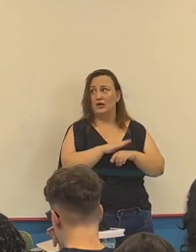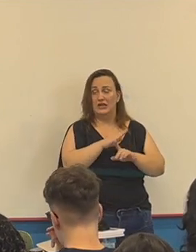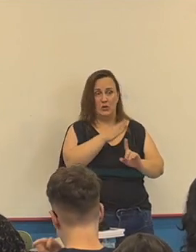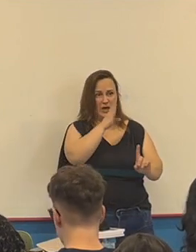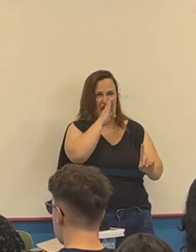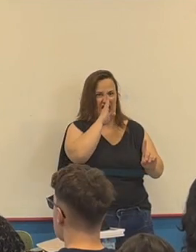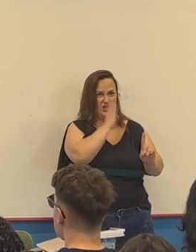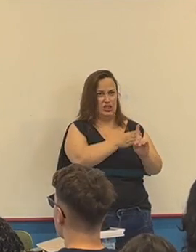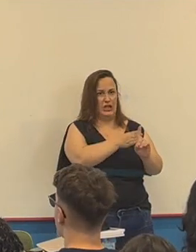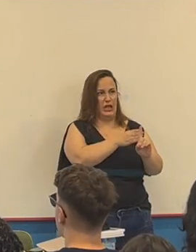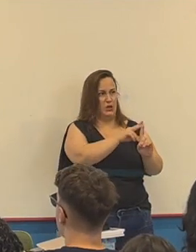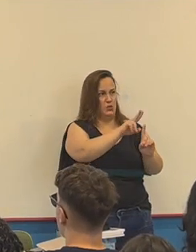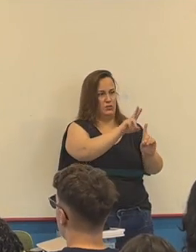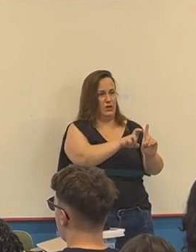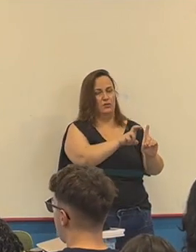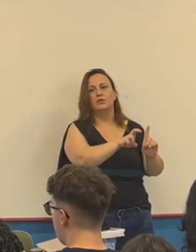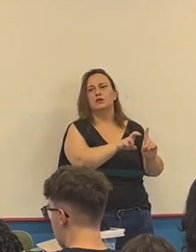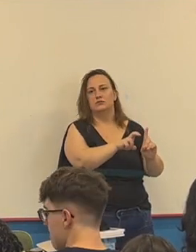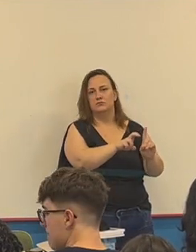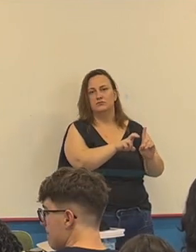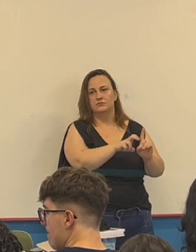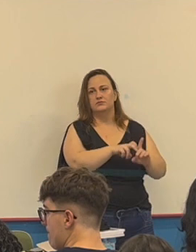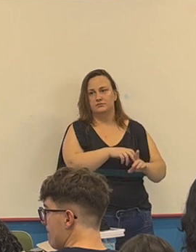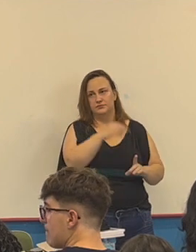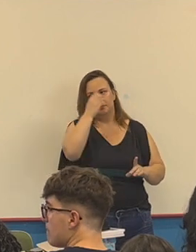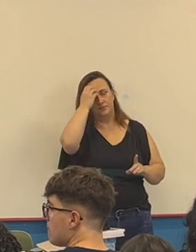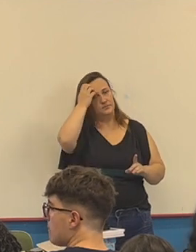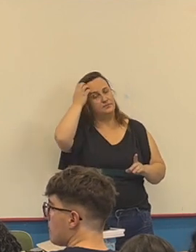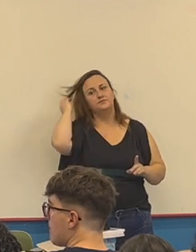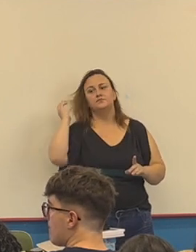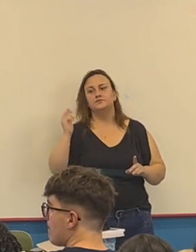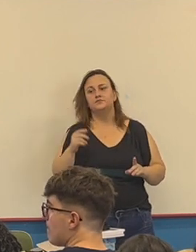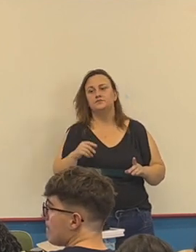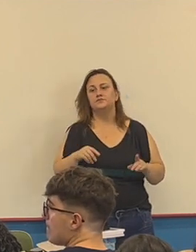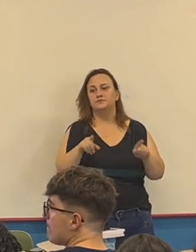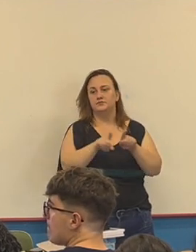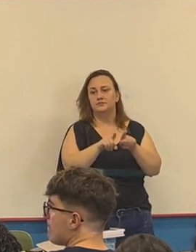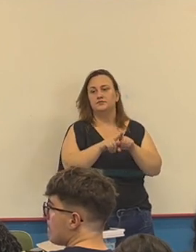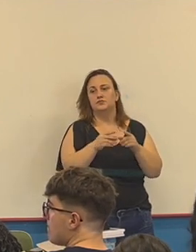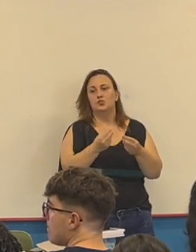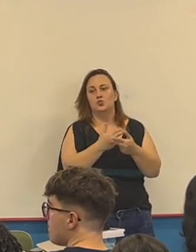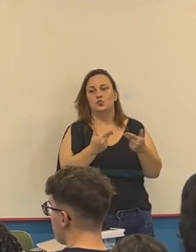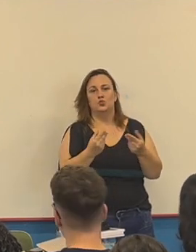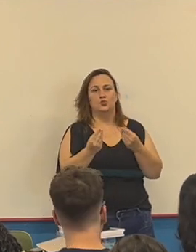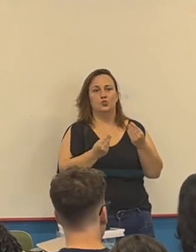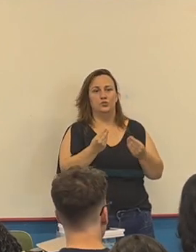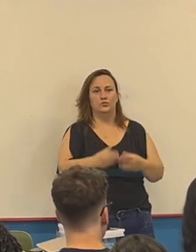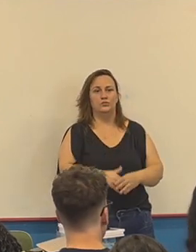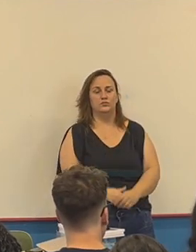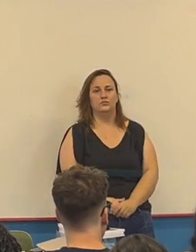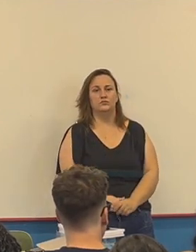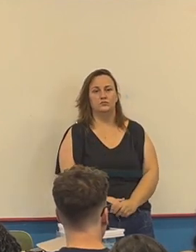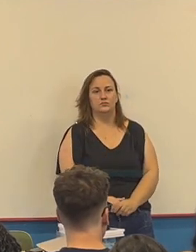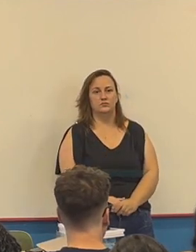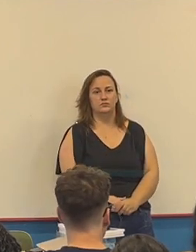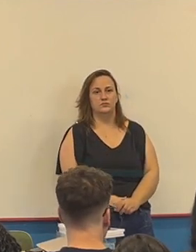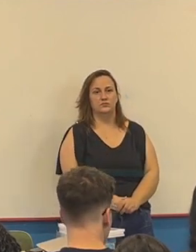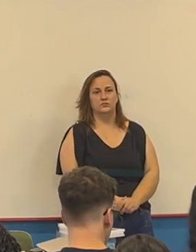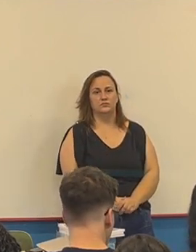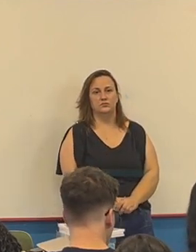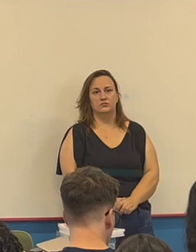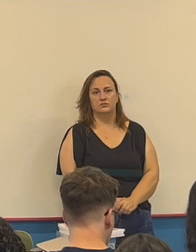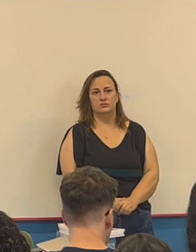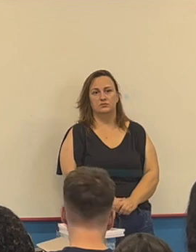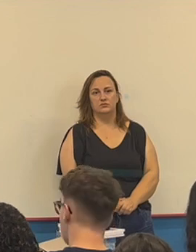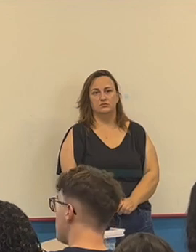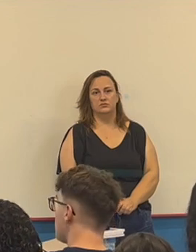tema. E isso está muito ligado às questões da nossa sociedade. Não está mais ligada a uma interpretação pessoal, é mais sobre